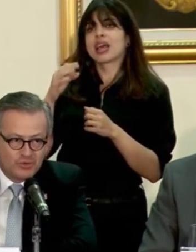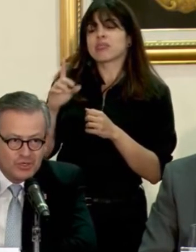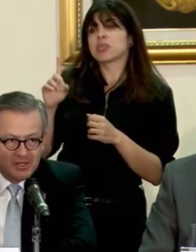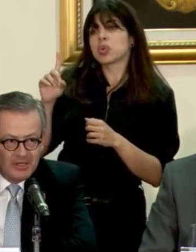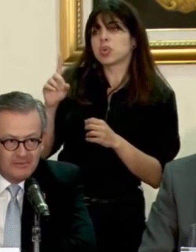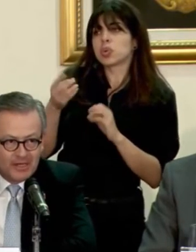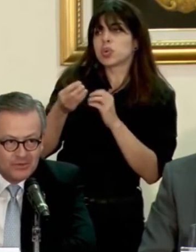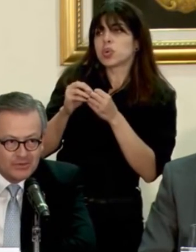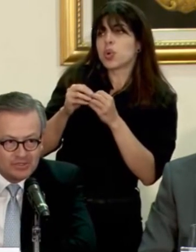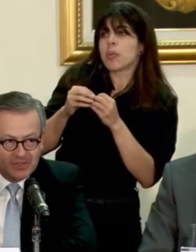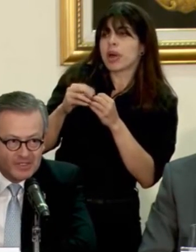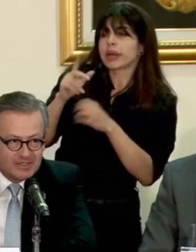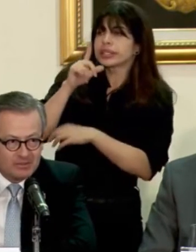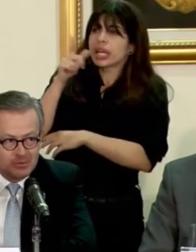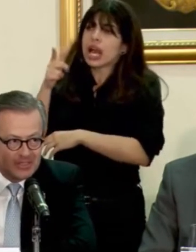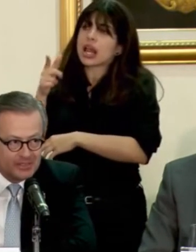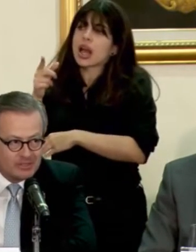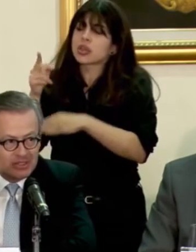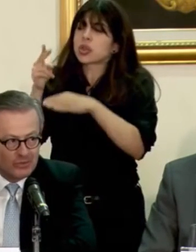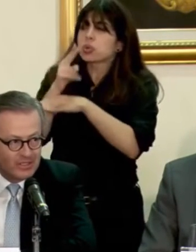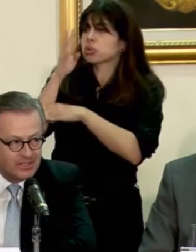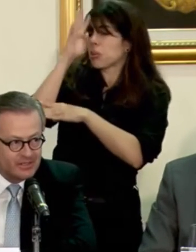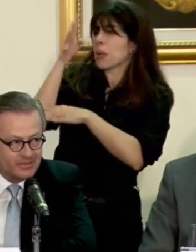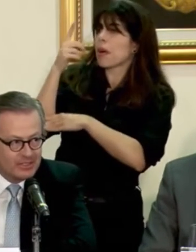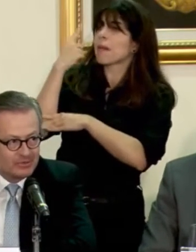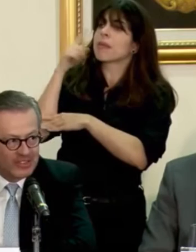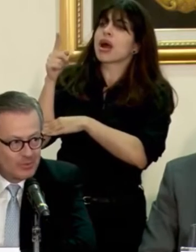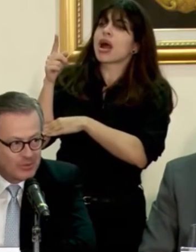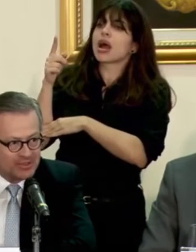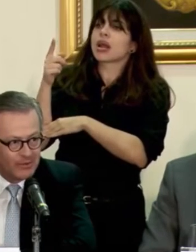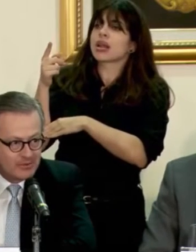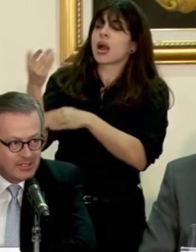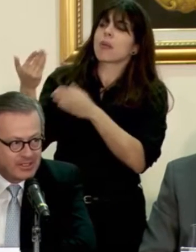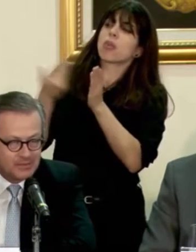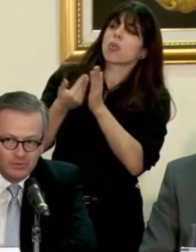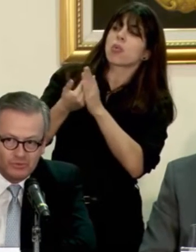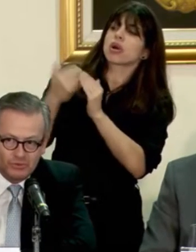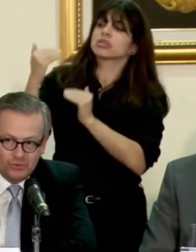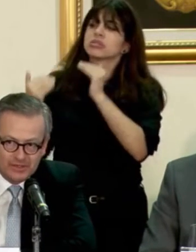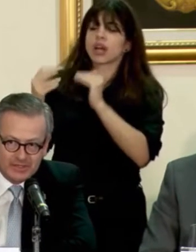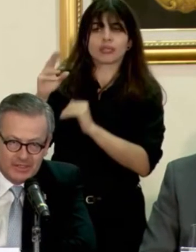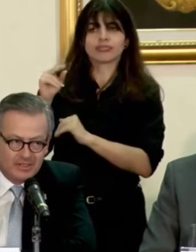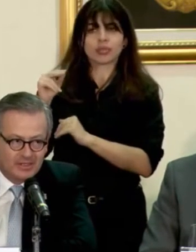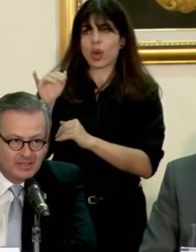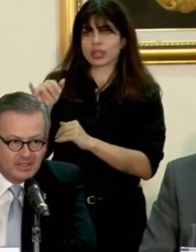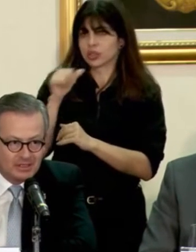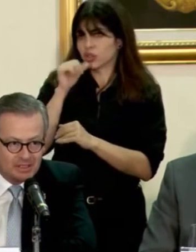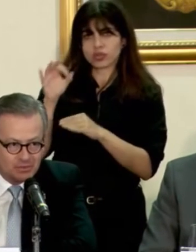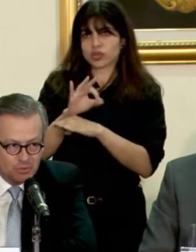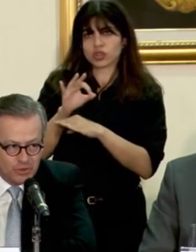números inflados que se presentan como para que nos hagan una contrapropuesta y ver con que quedamos no no es así